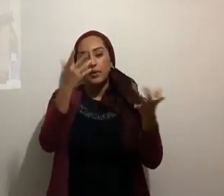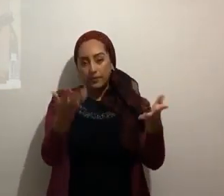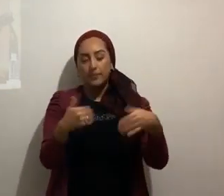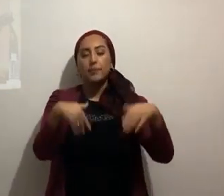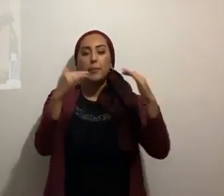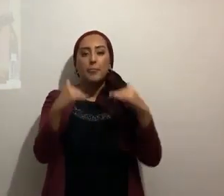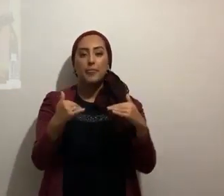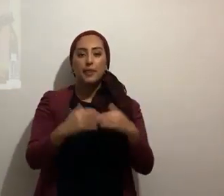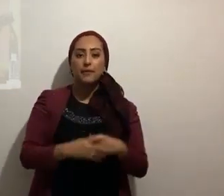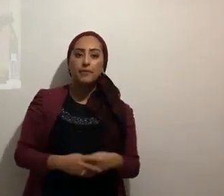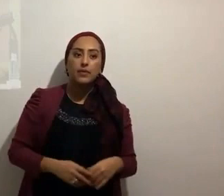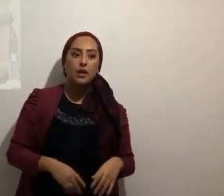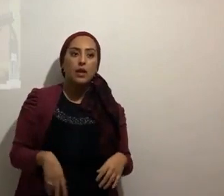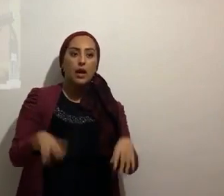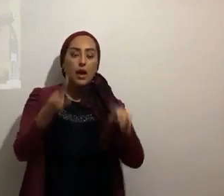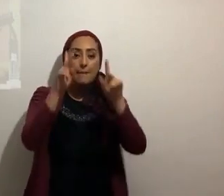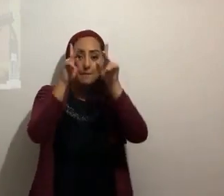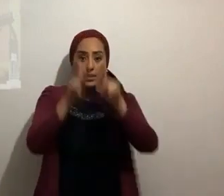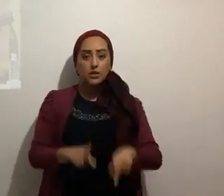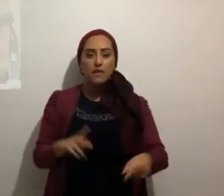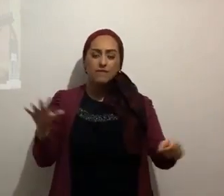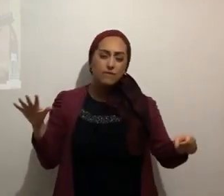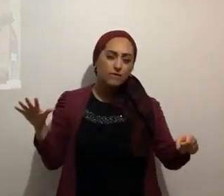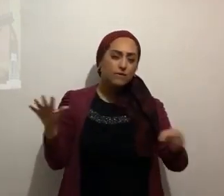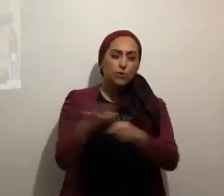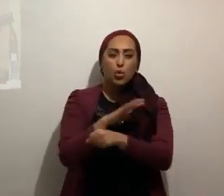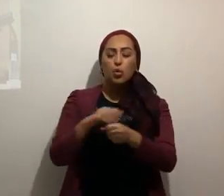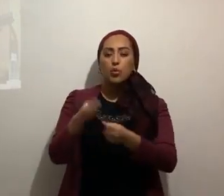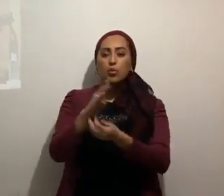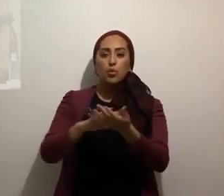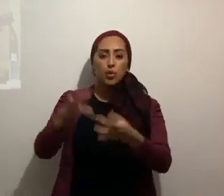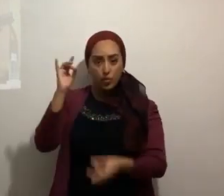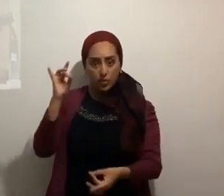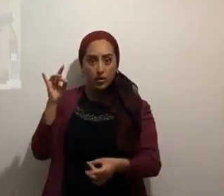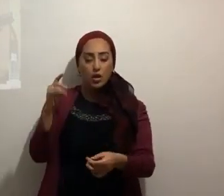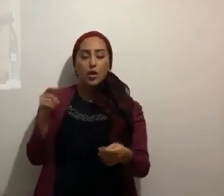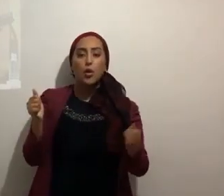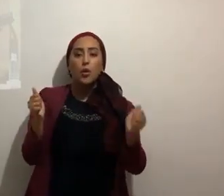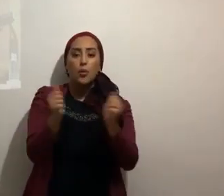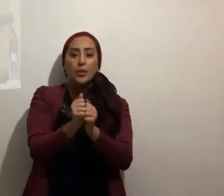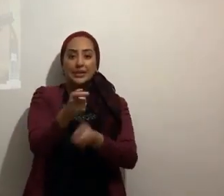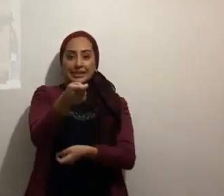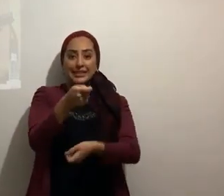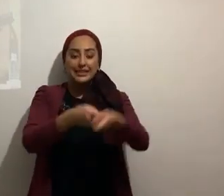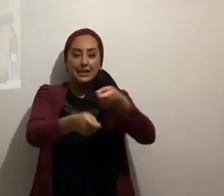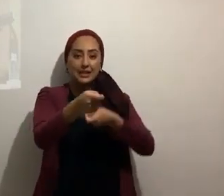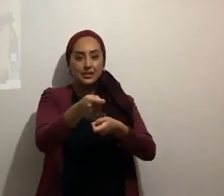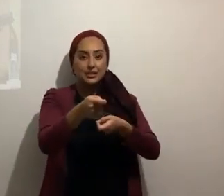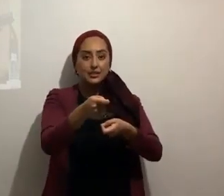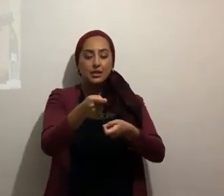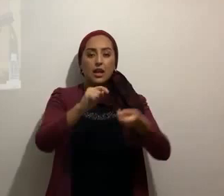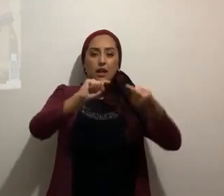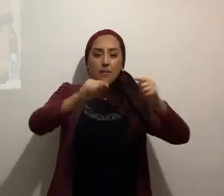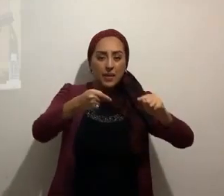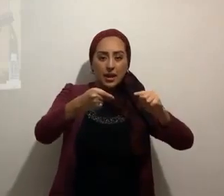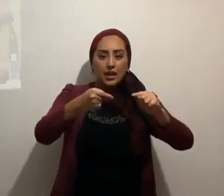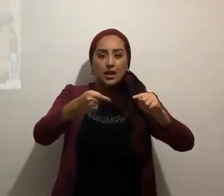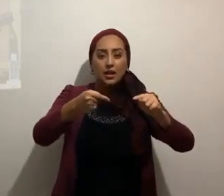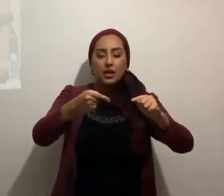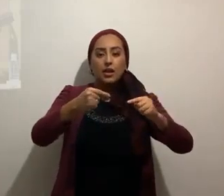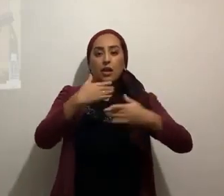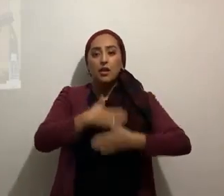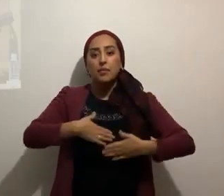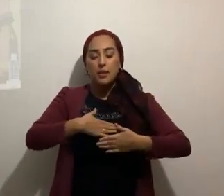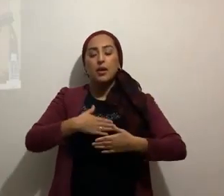¿saben? Un hombre lleno del Ruach HaKodesh y con el reemplazo del dolor y el placer por los testigos del Ruach